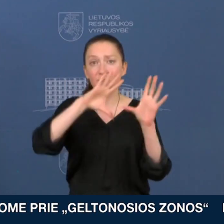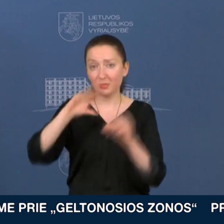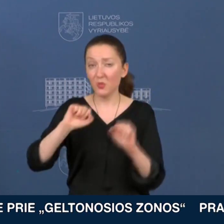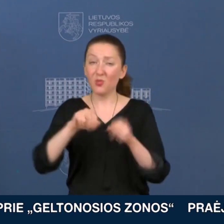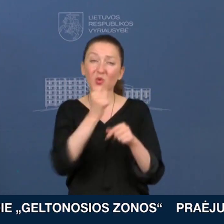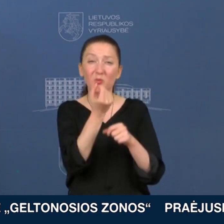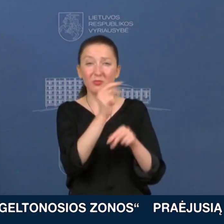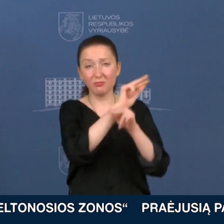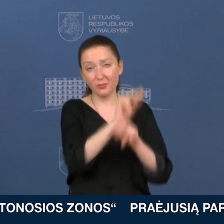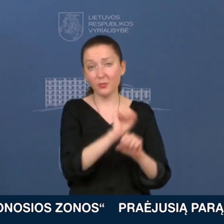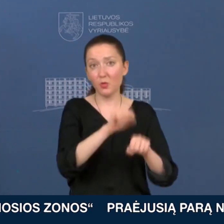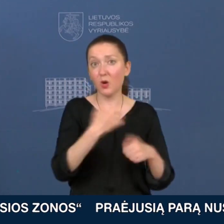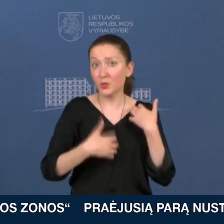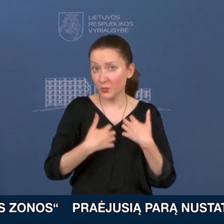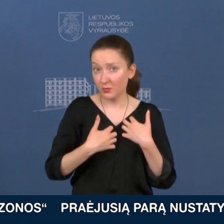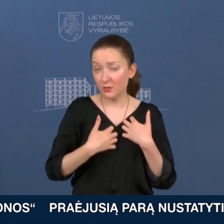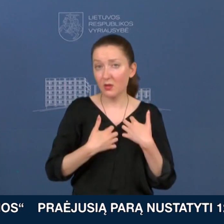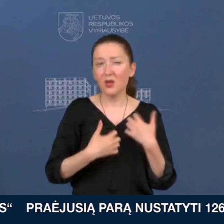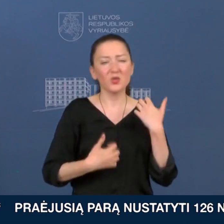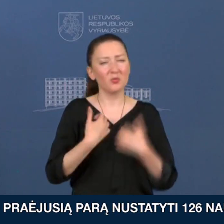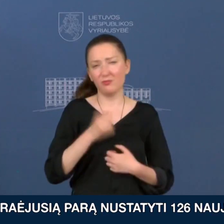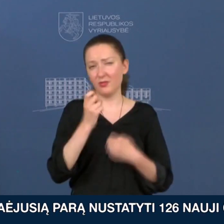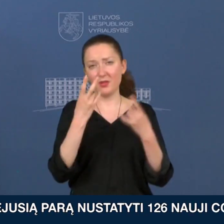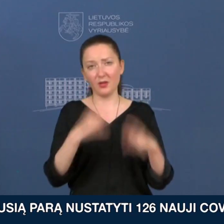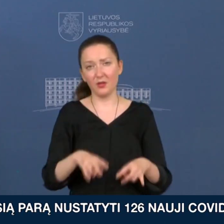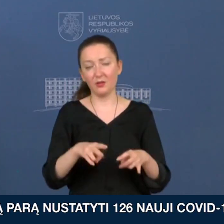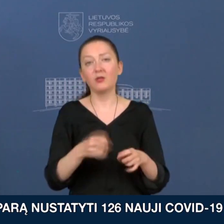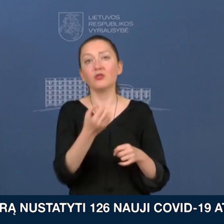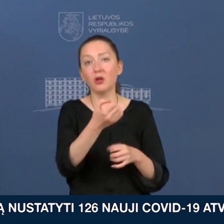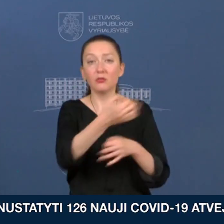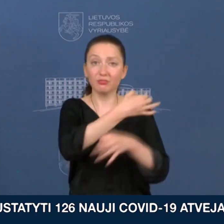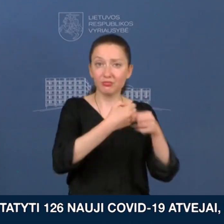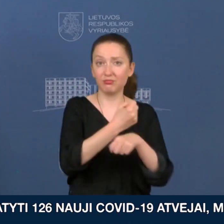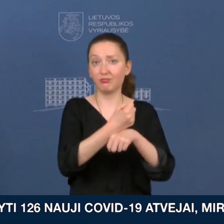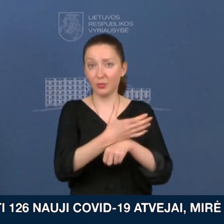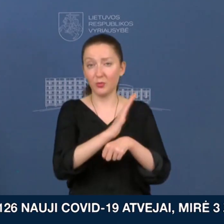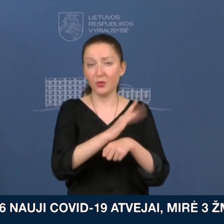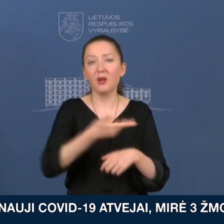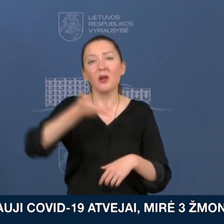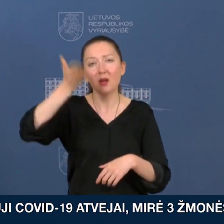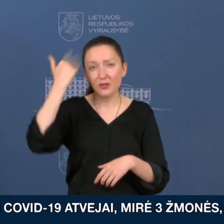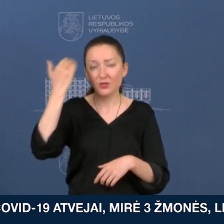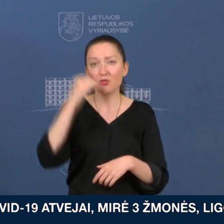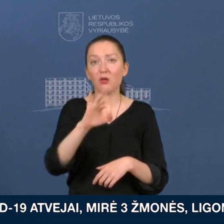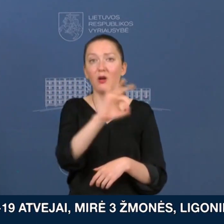keičiami, kiek skubiai, tai matyt, kad čia skubių pakeitimų nebus ir diskusijos turbūt užtruks, kaip ir praėjusi kartą